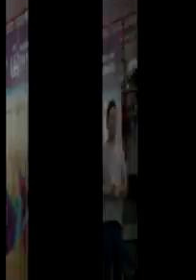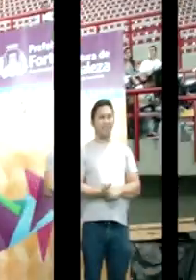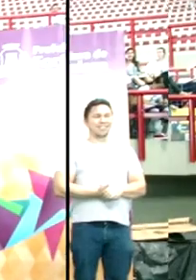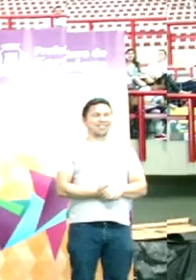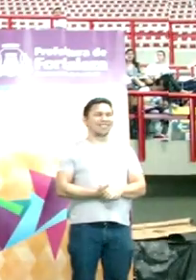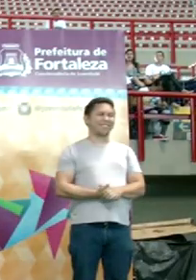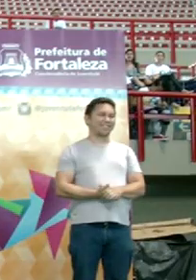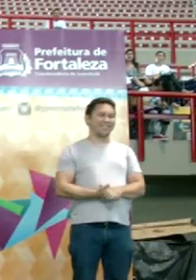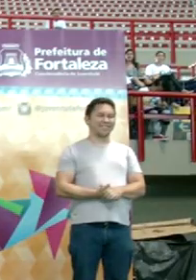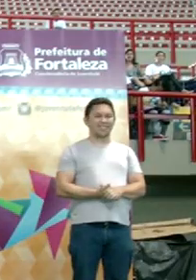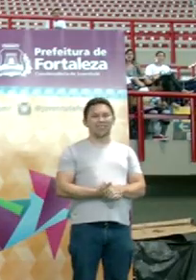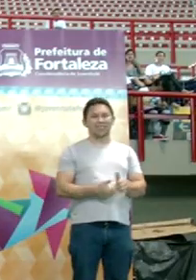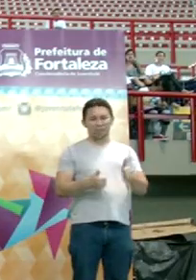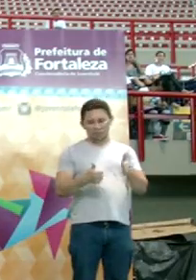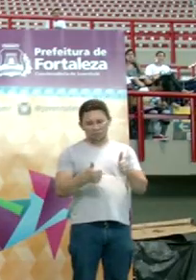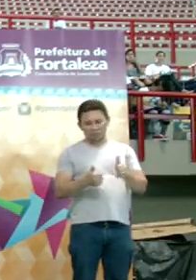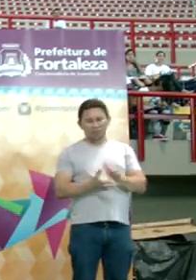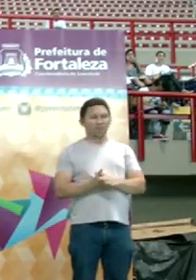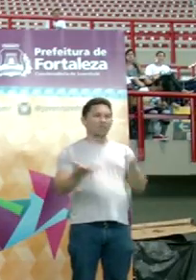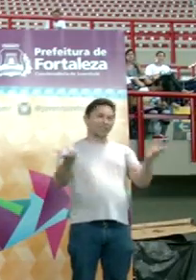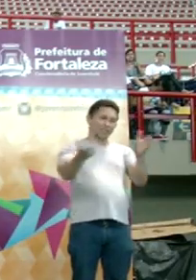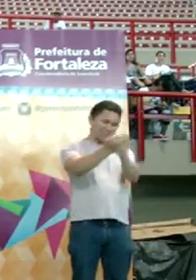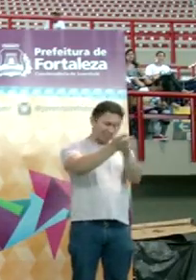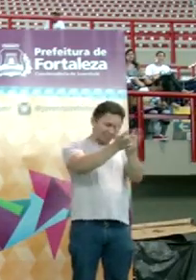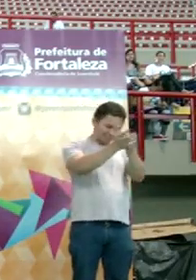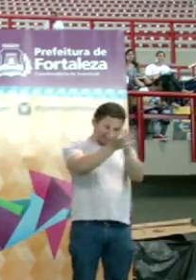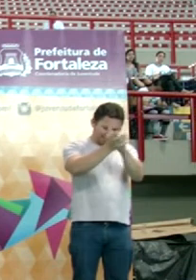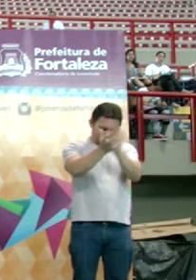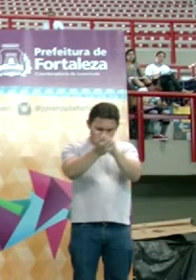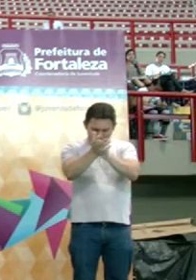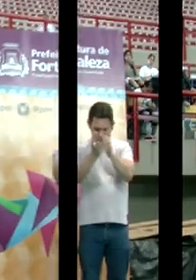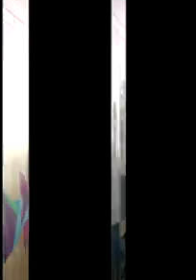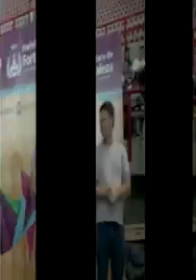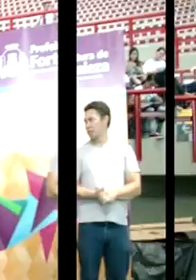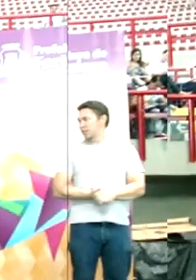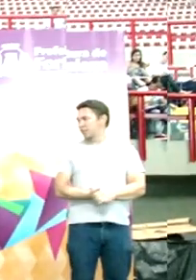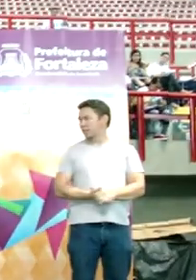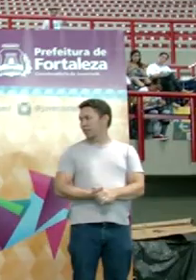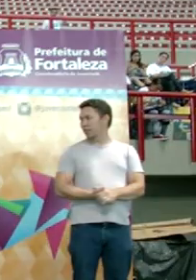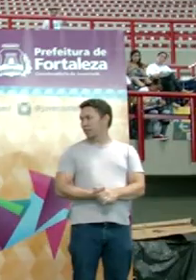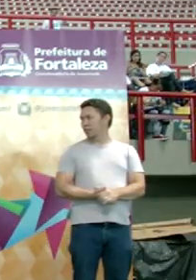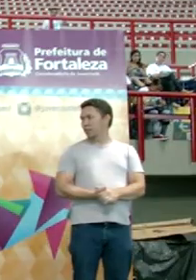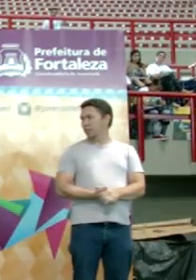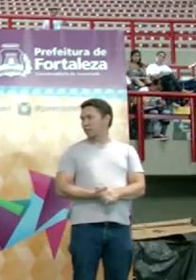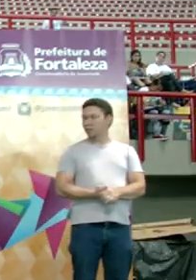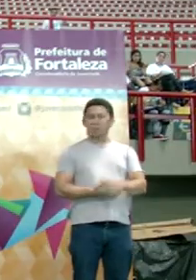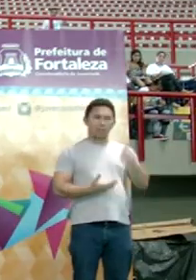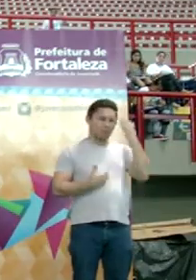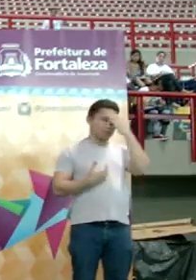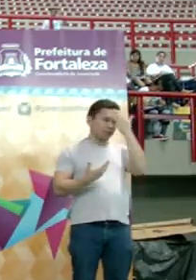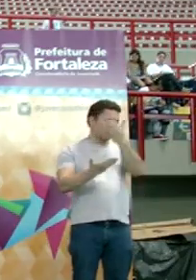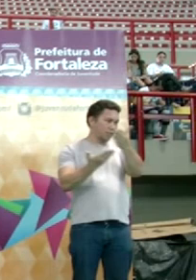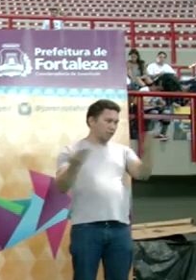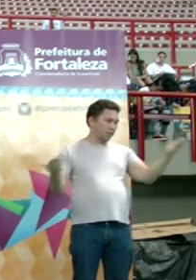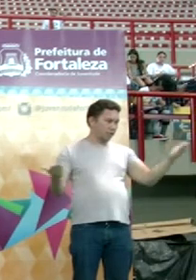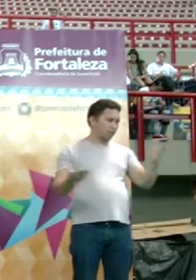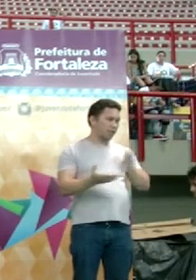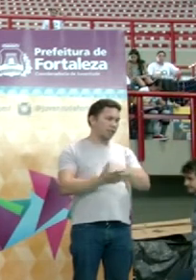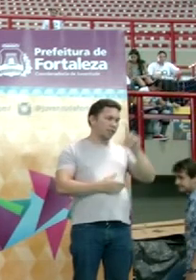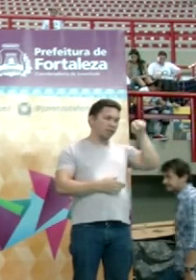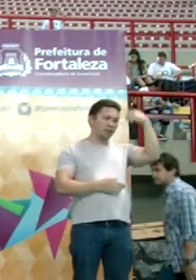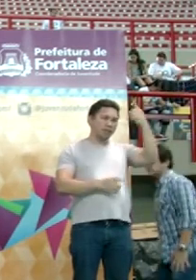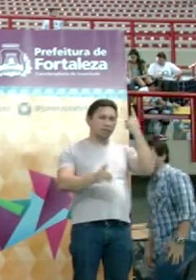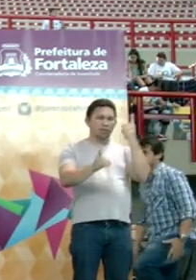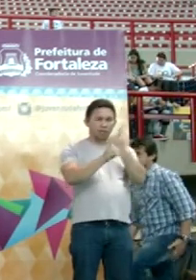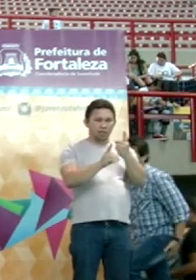uma... Olha aí. Uma salva de palmas para todos vocês. Gente, muitíssimo obrigado. Até a